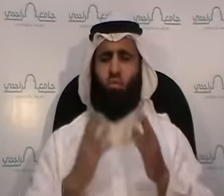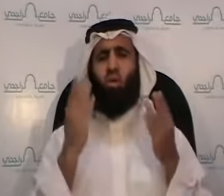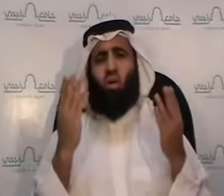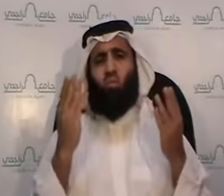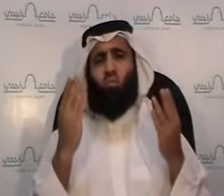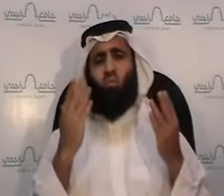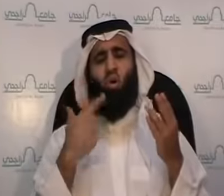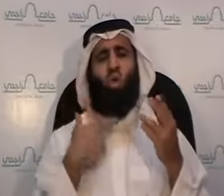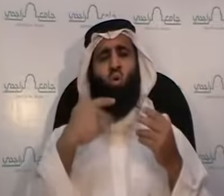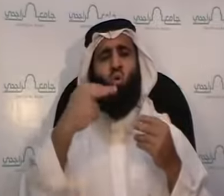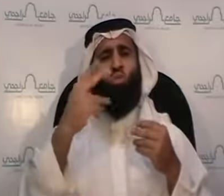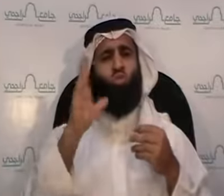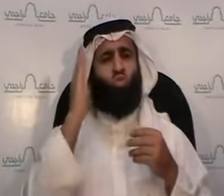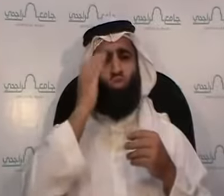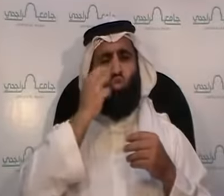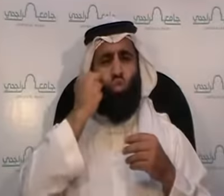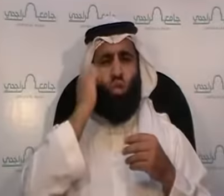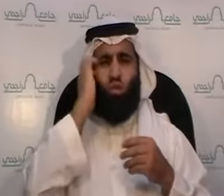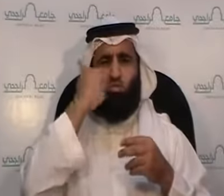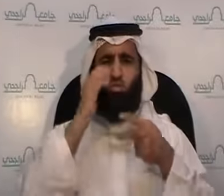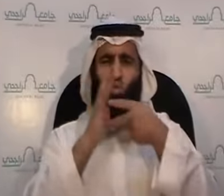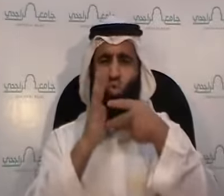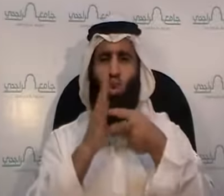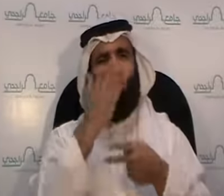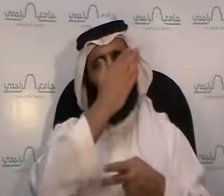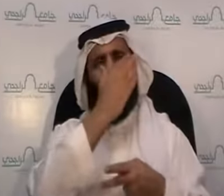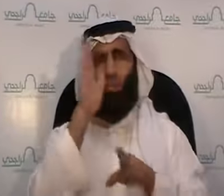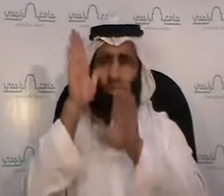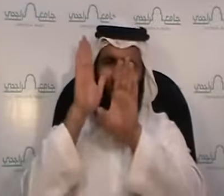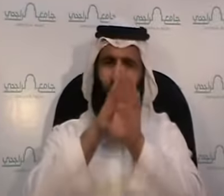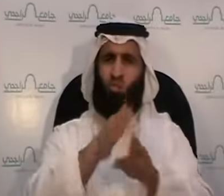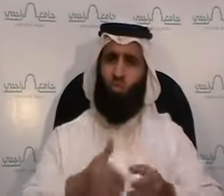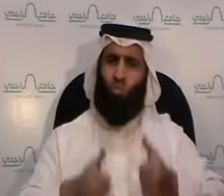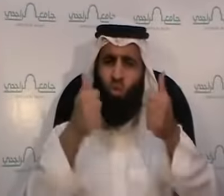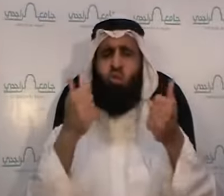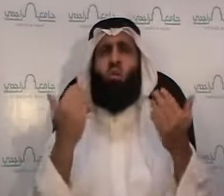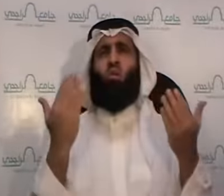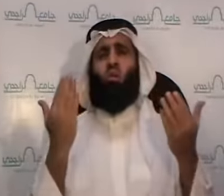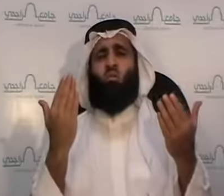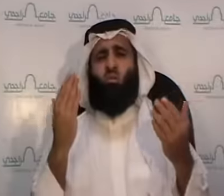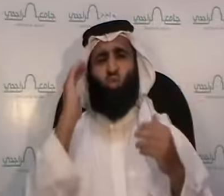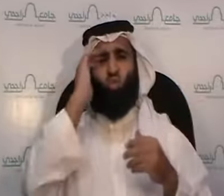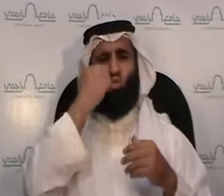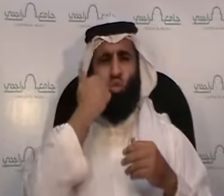في سوريا، اللهم فرج لهم عاجلا غير آجل يا رب العالمين. اللهم